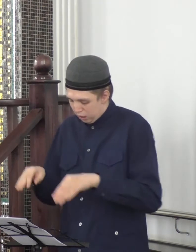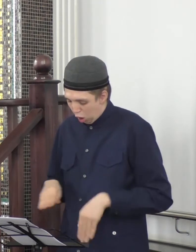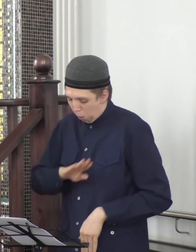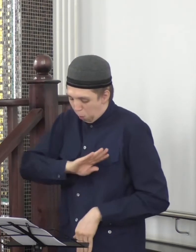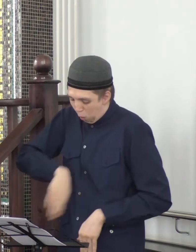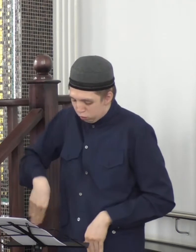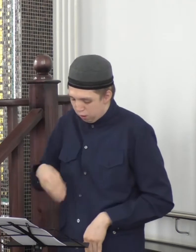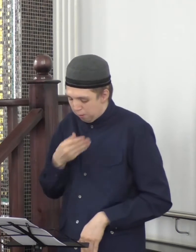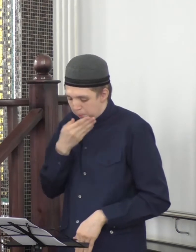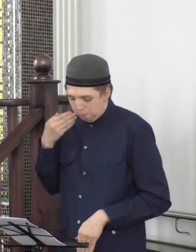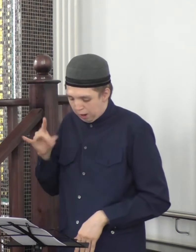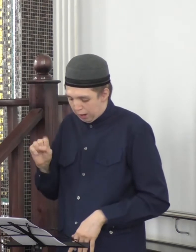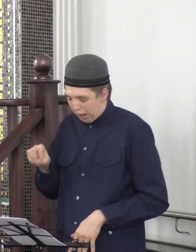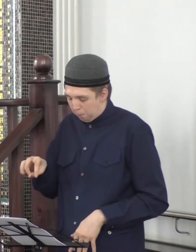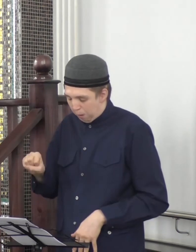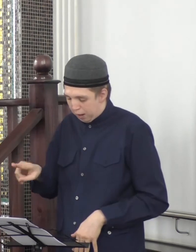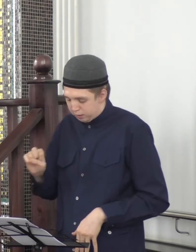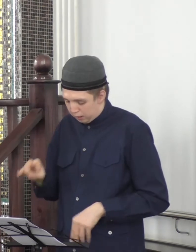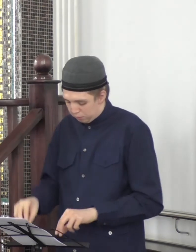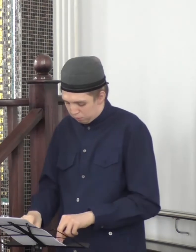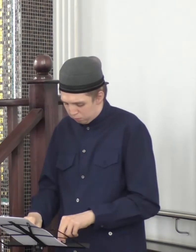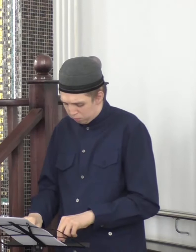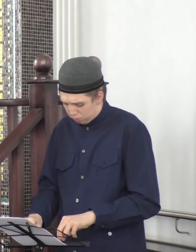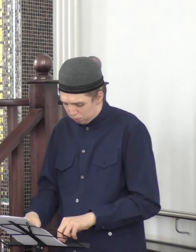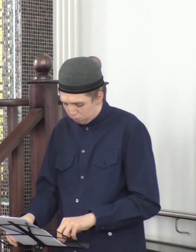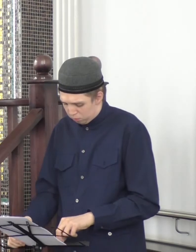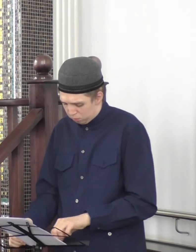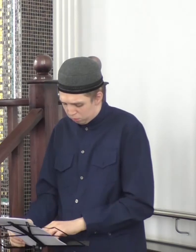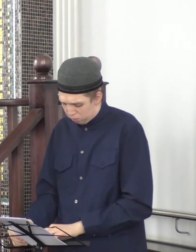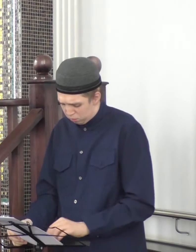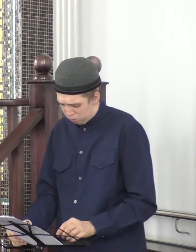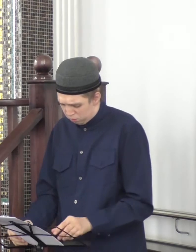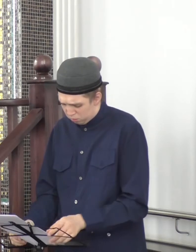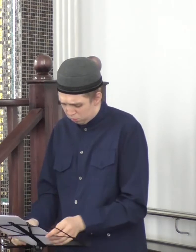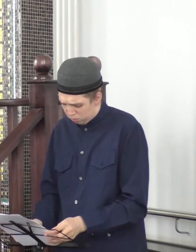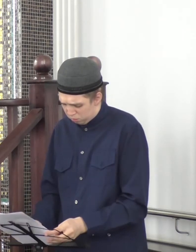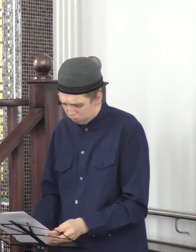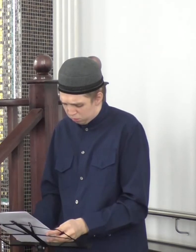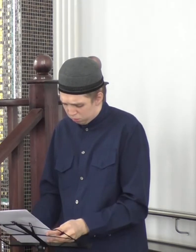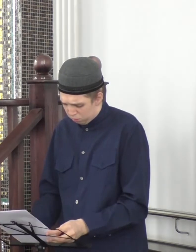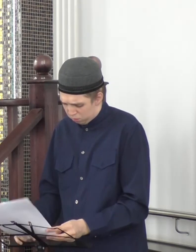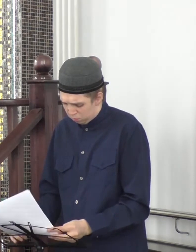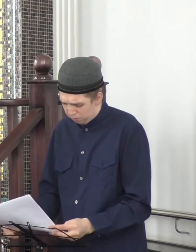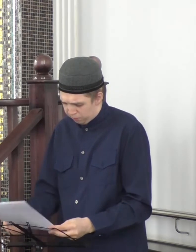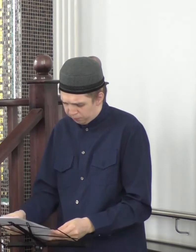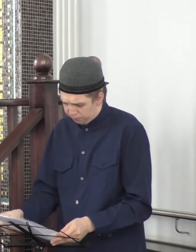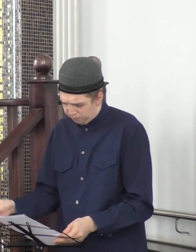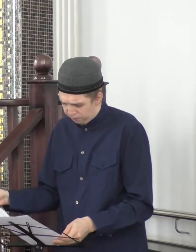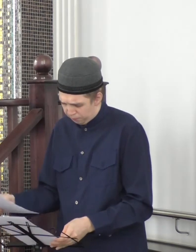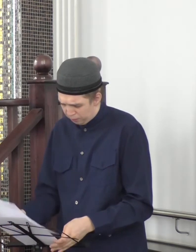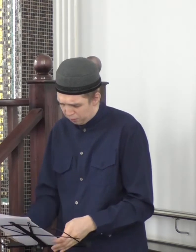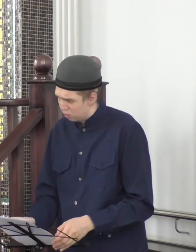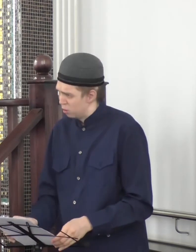тақвалыгыгыз артыр. Сез бираз заряд алырсыз деп әйтә Аллаһ Субханаһу ва Тагала. Һәм кешеләр төрле булган